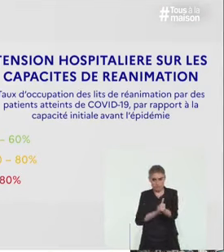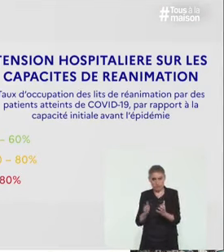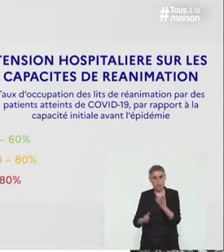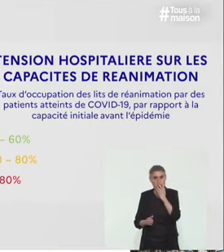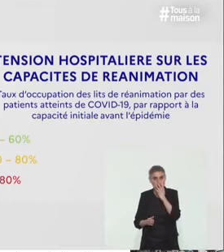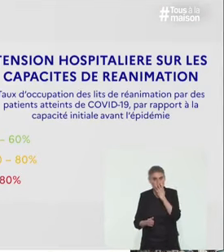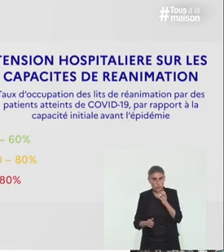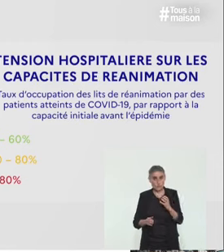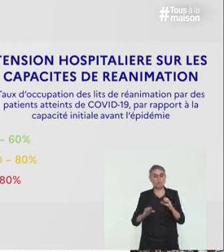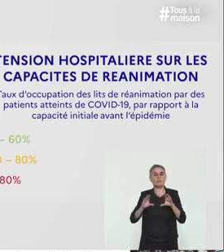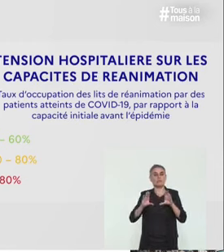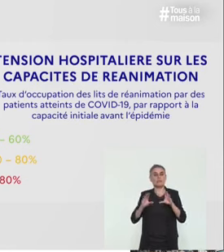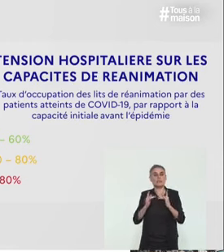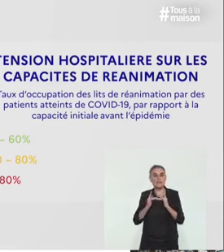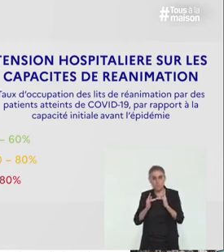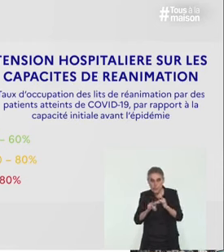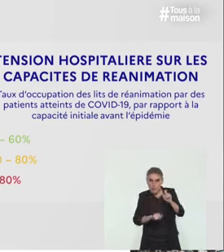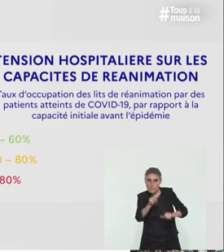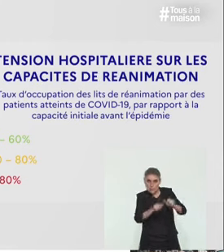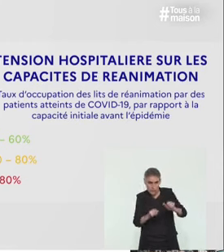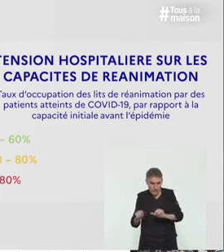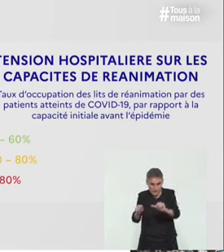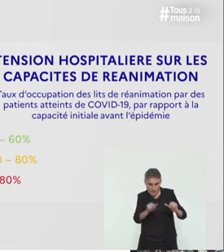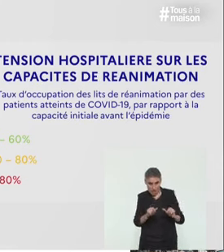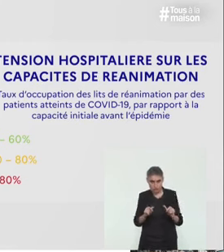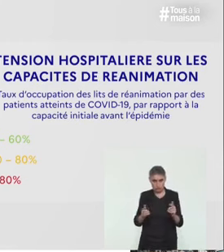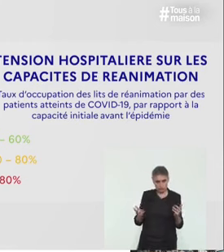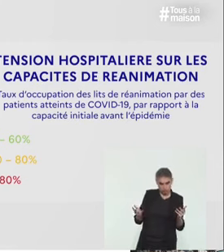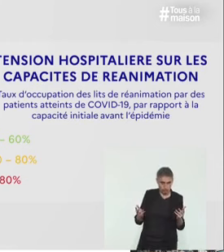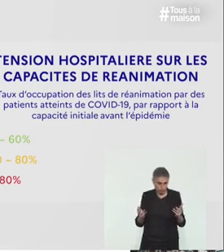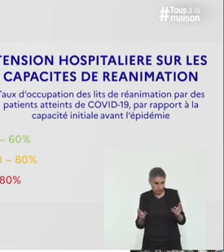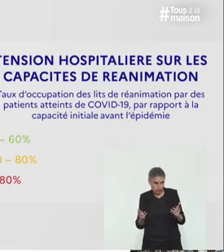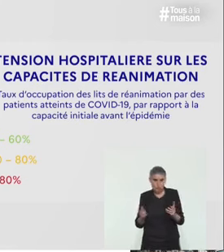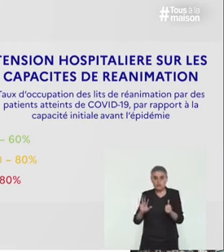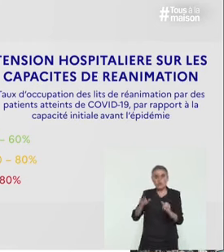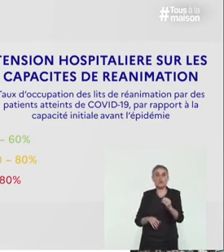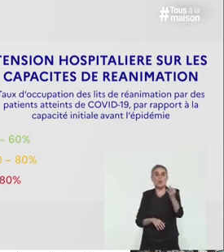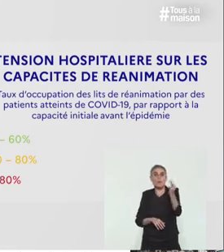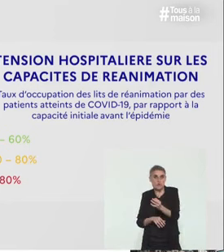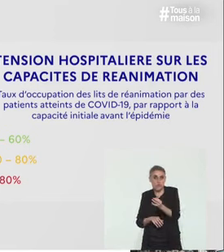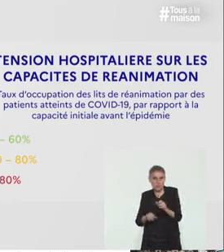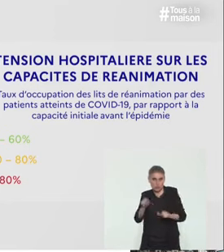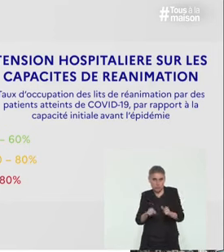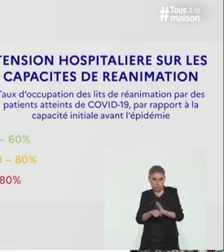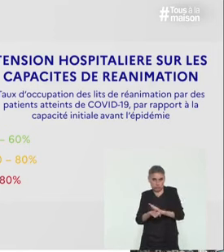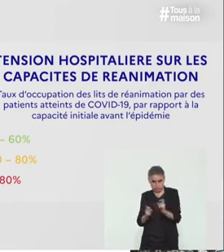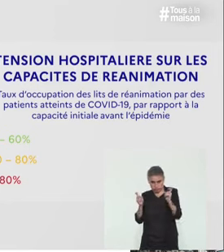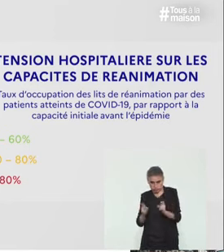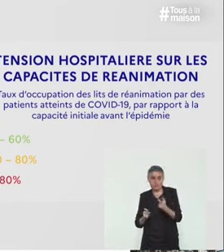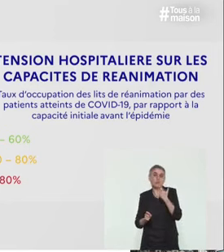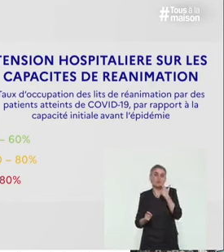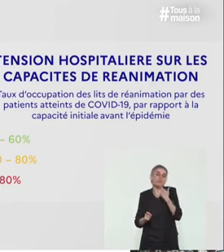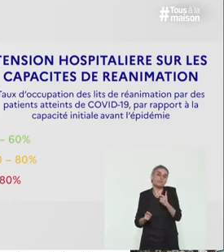par des patients graves atteints de Covid-19 est inférieur à 60%. Dans ce cas, l'indicateur est